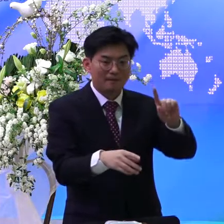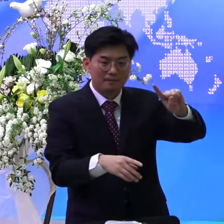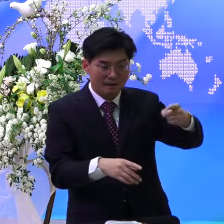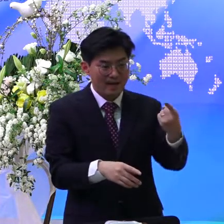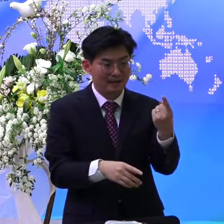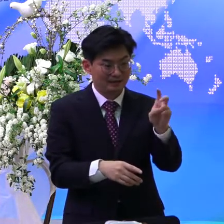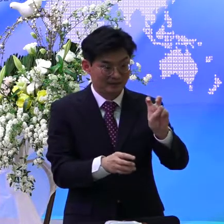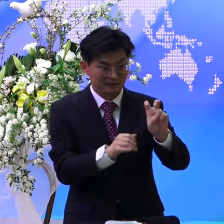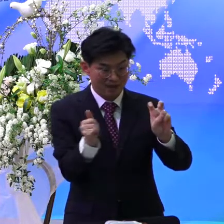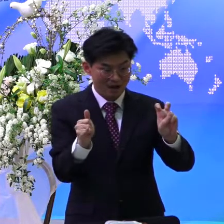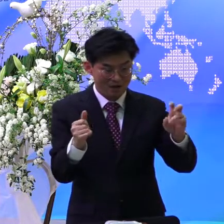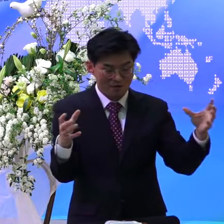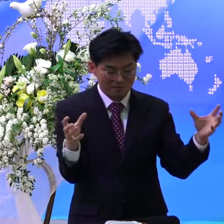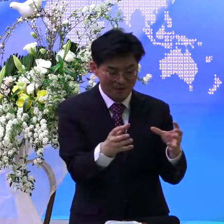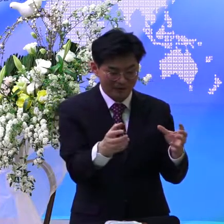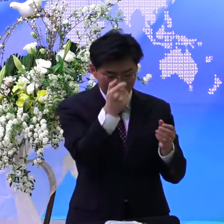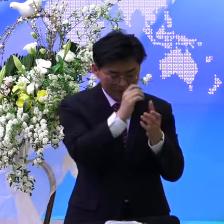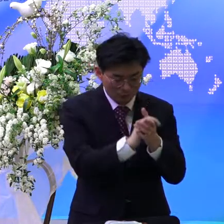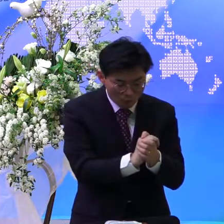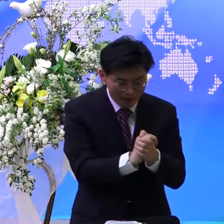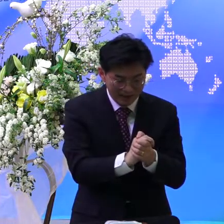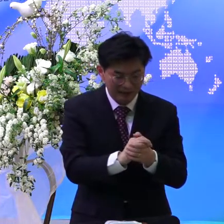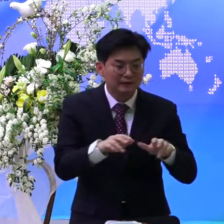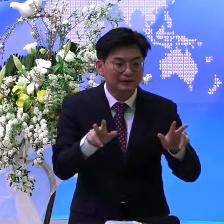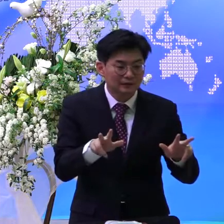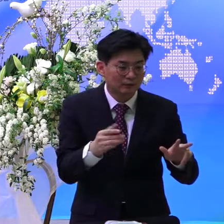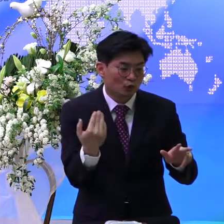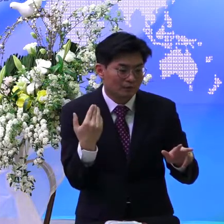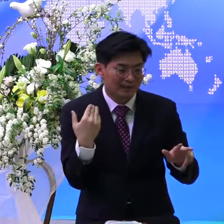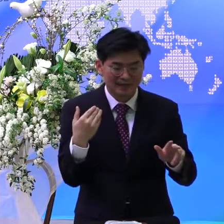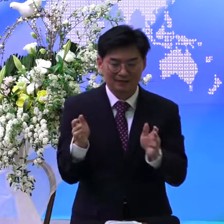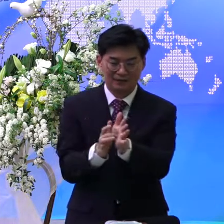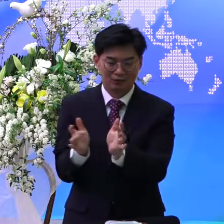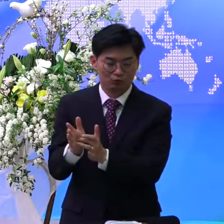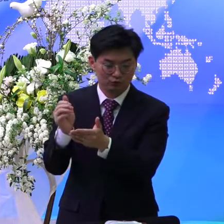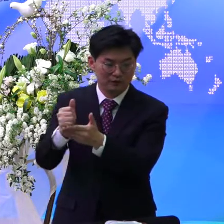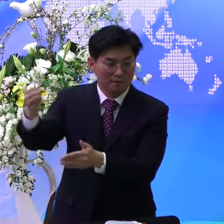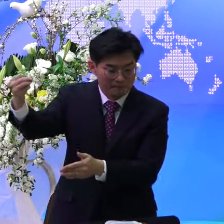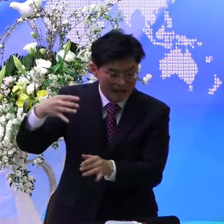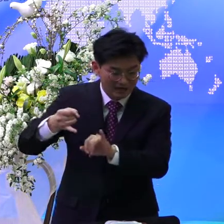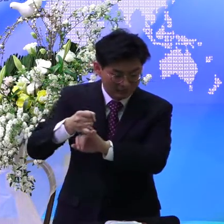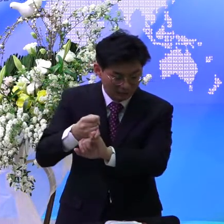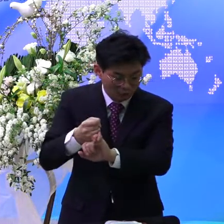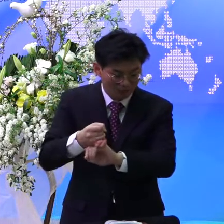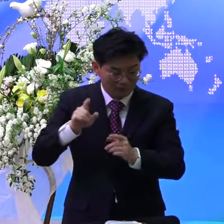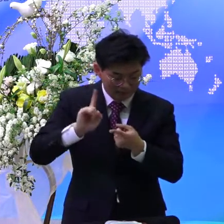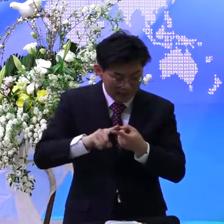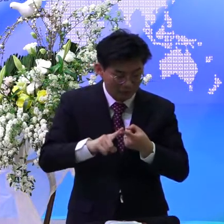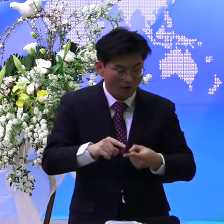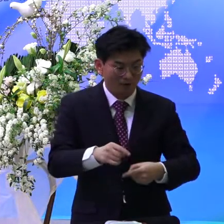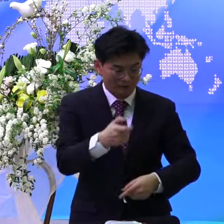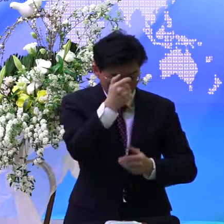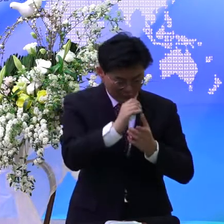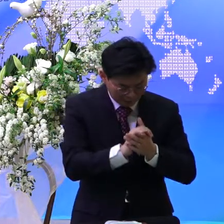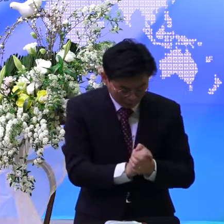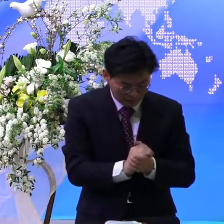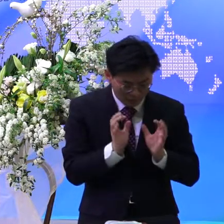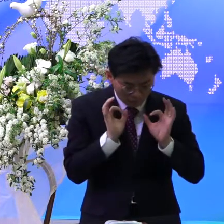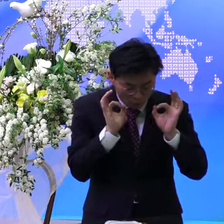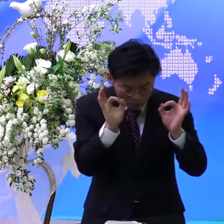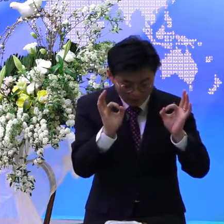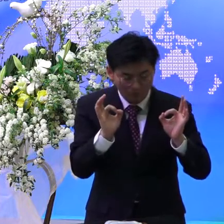있습니다. 120여 명이 마가의 다락방에 모여서 기도에 힘썼습니다. 그리고 약 열흘이 지났죠.